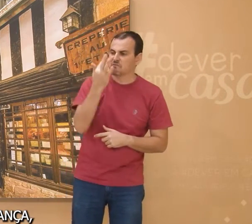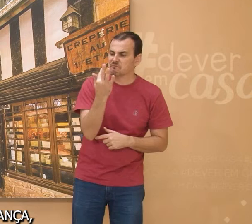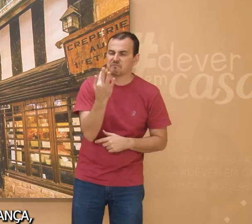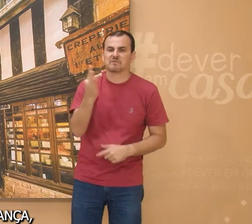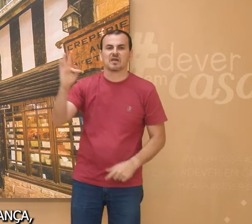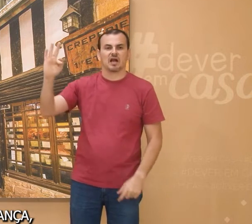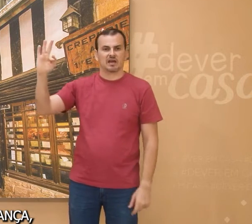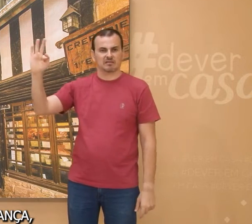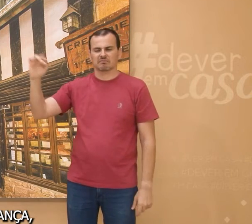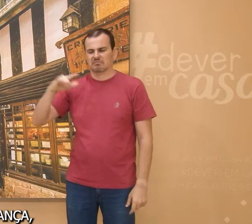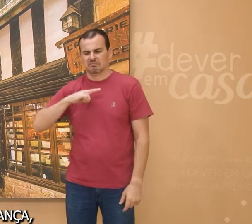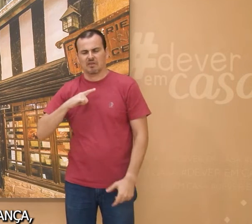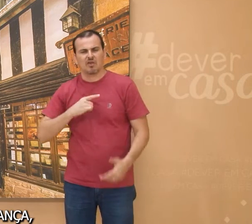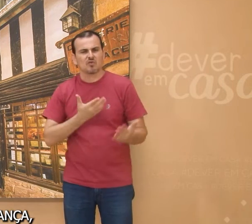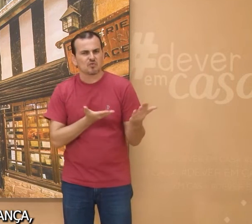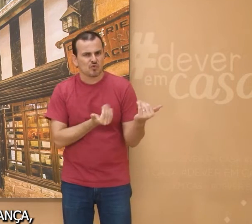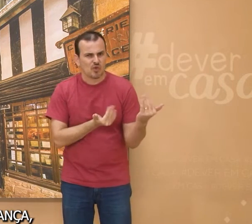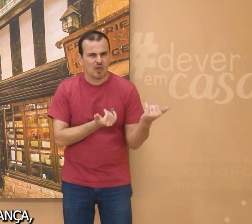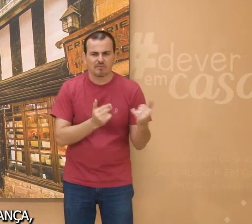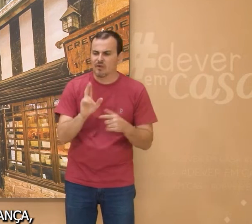França, havia uma jovem chamada